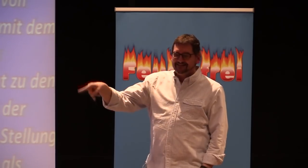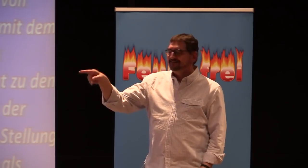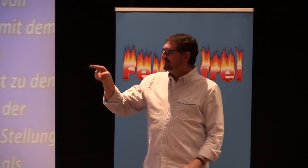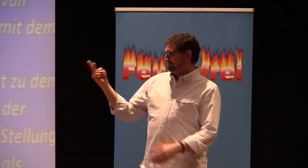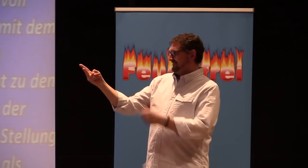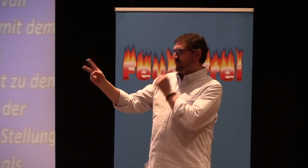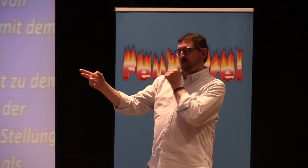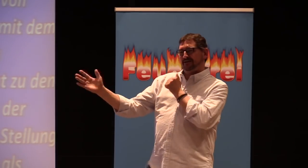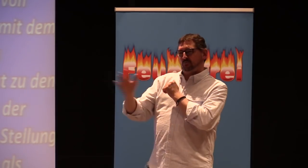Kevin. Jetzt bin ich kein verloren.